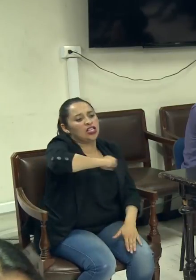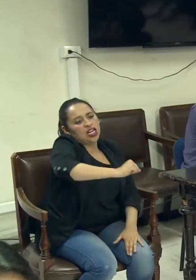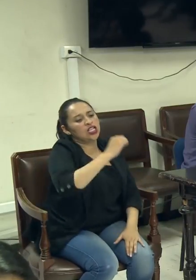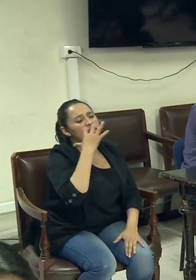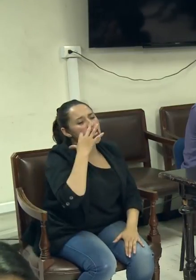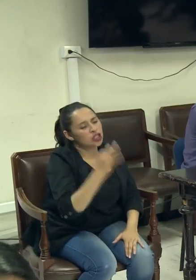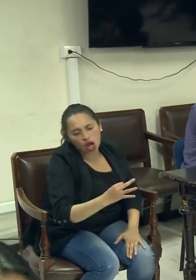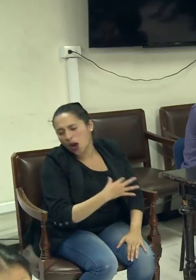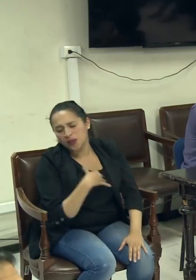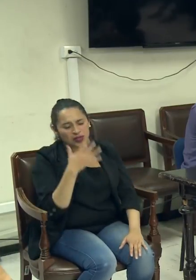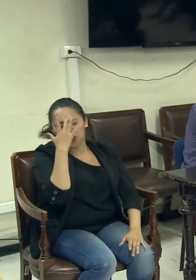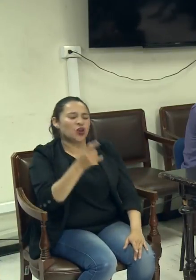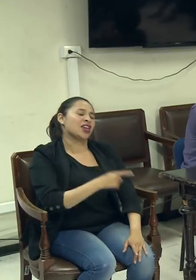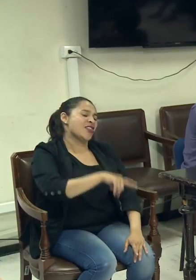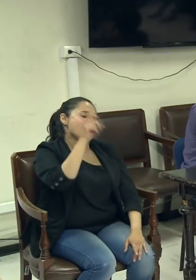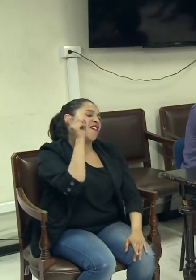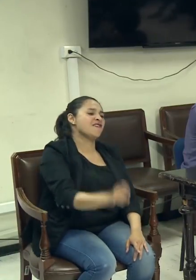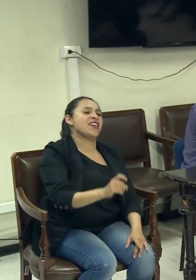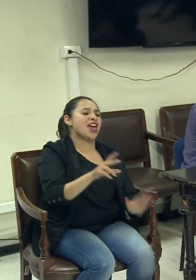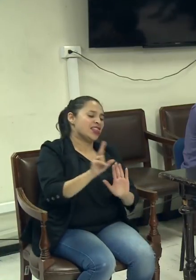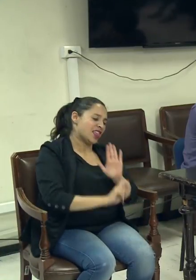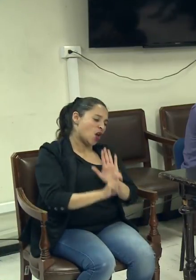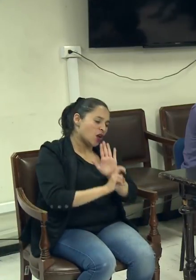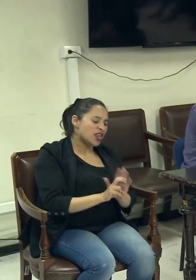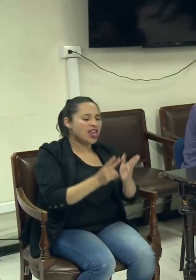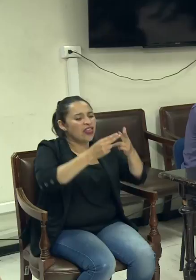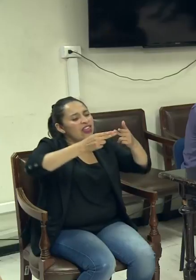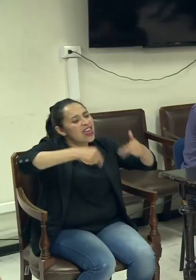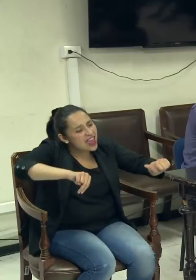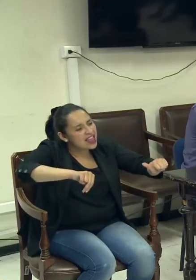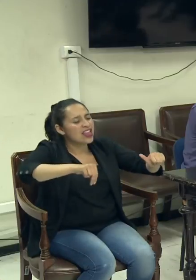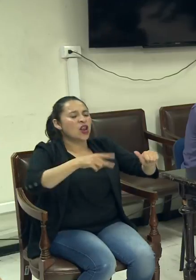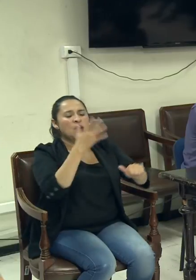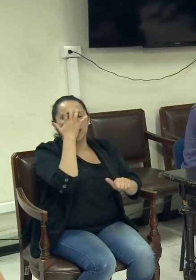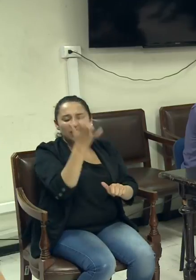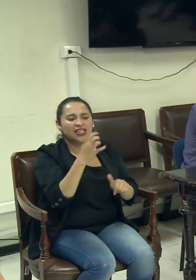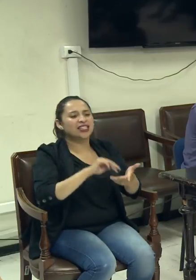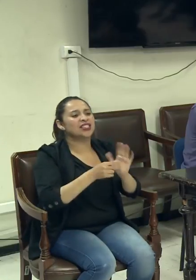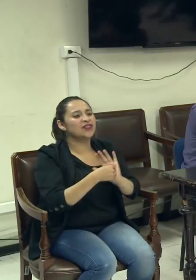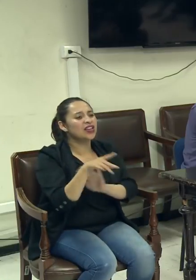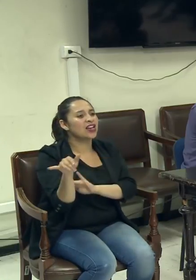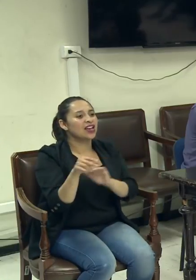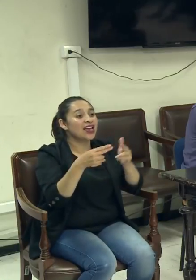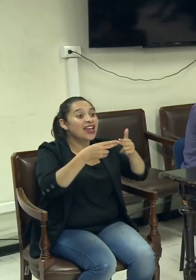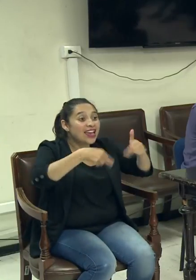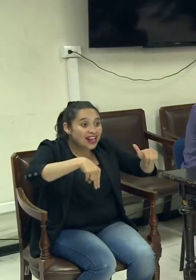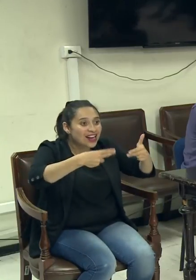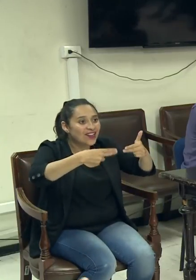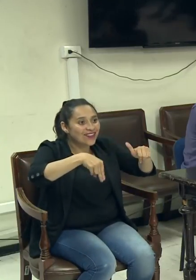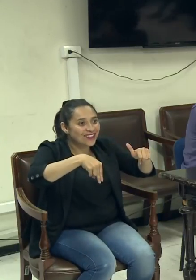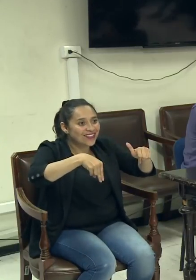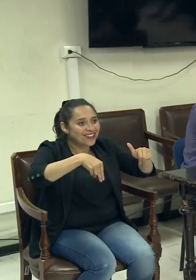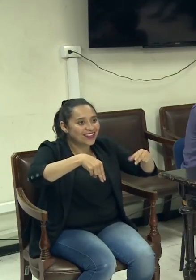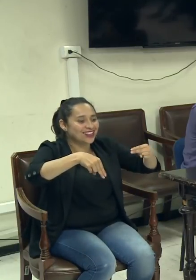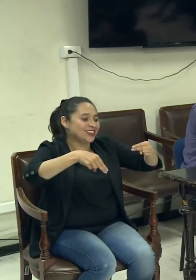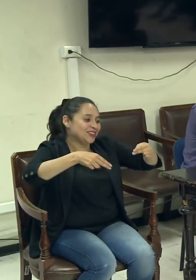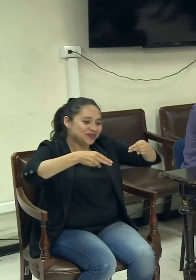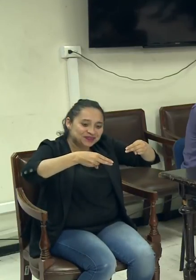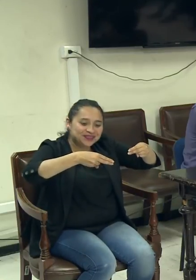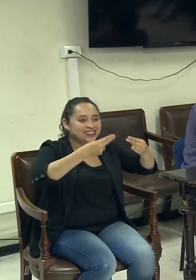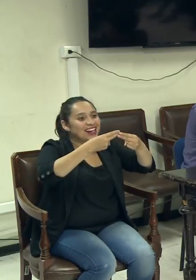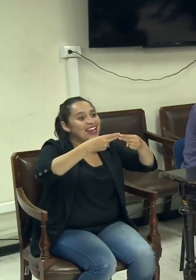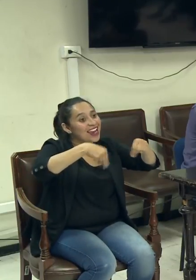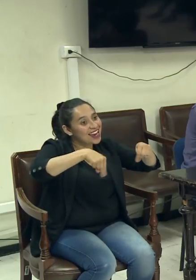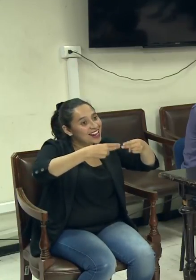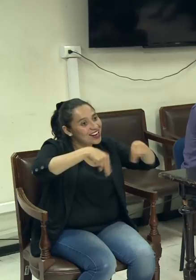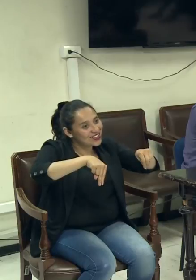hombres, porque debía de llamarse teoría de géneros, porque si no, él se sentía excluido. No se crean